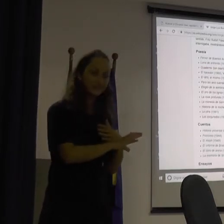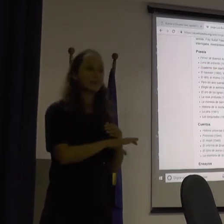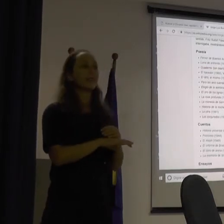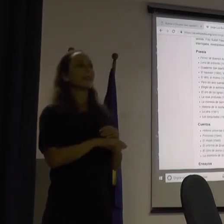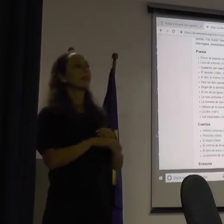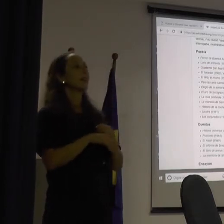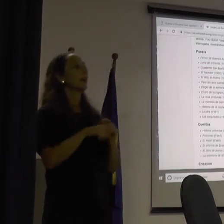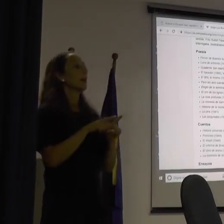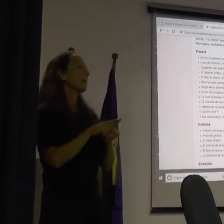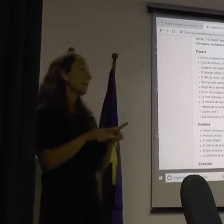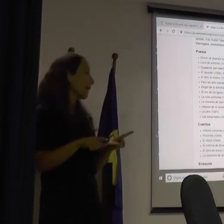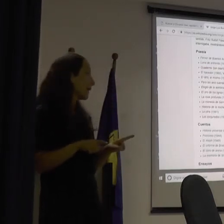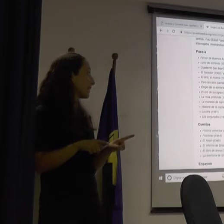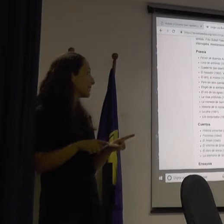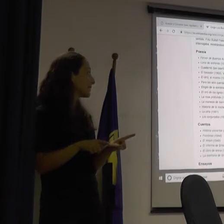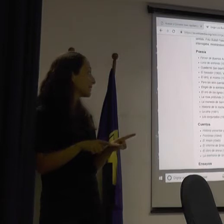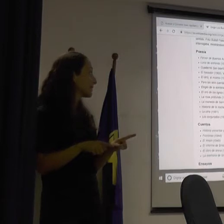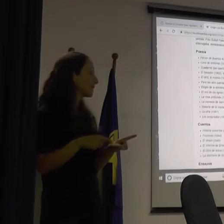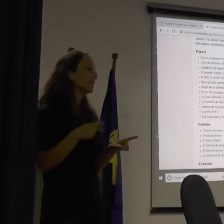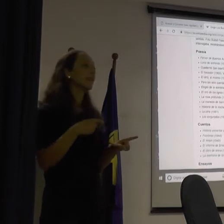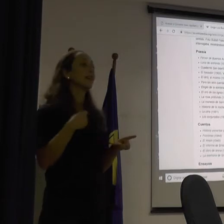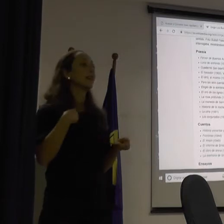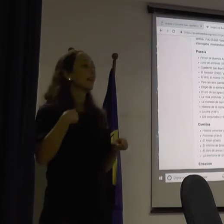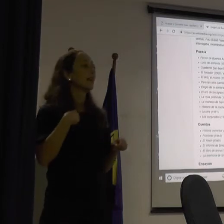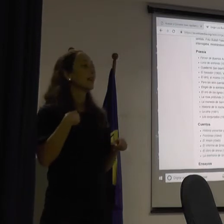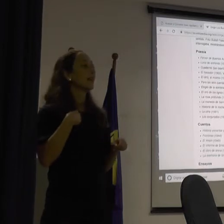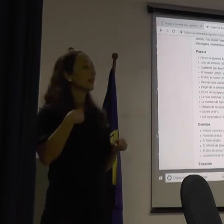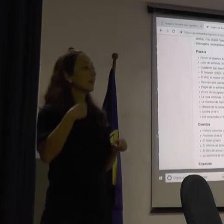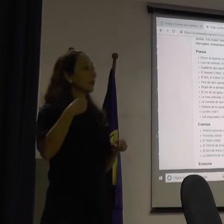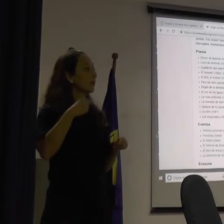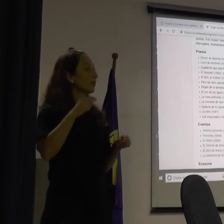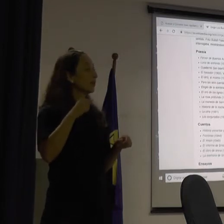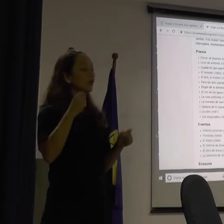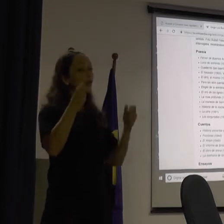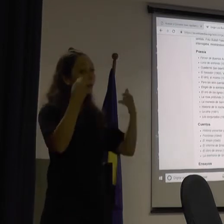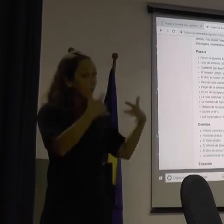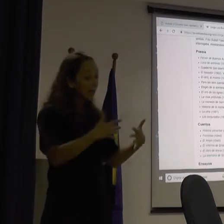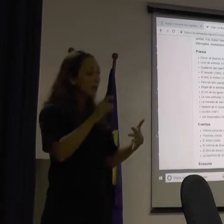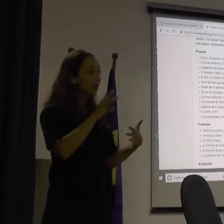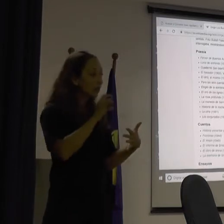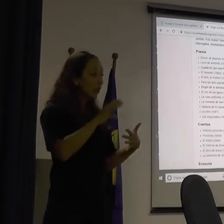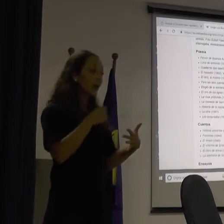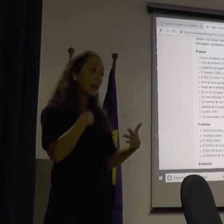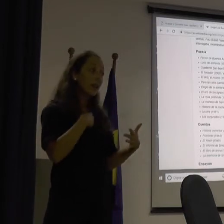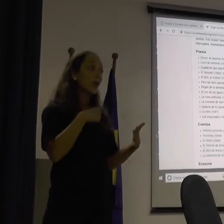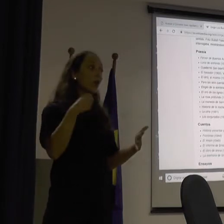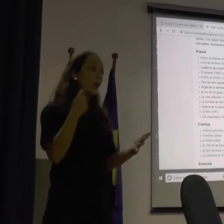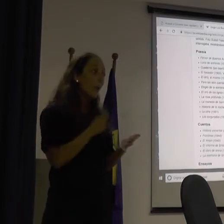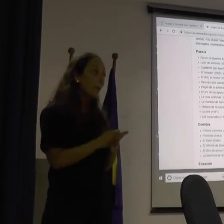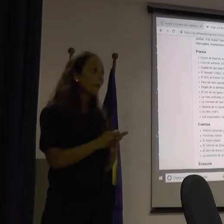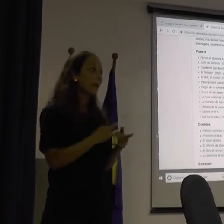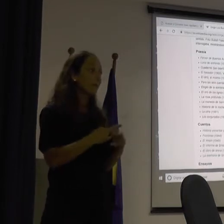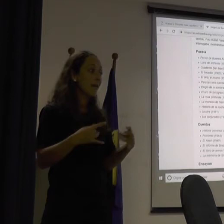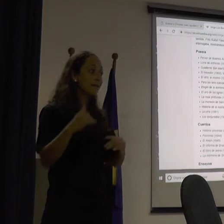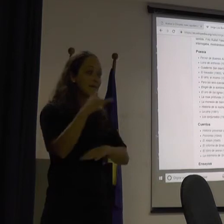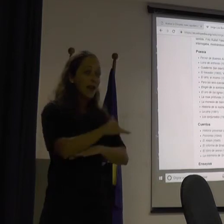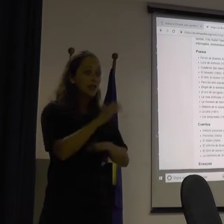dia combinado, previsto, que era segunda, né? Porque eu já tinha passagem comprada para domingo. Aí a gente acertou para